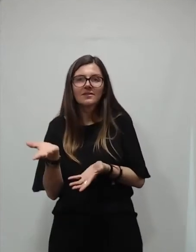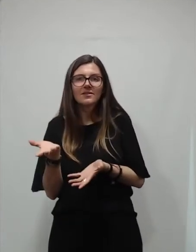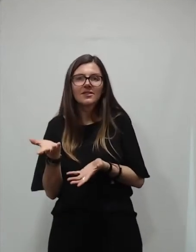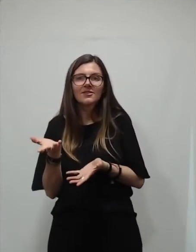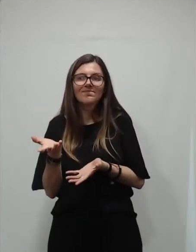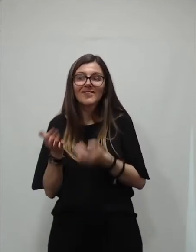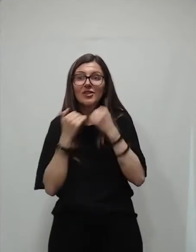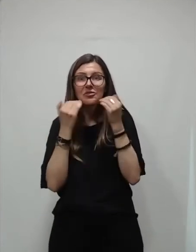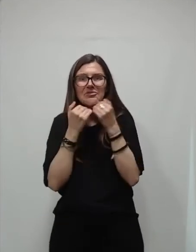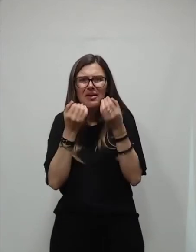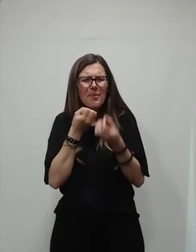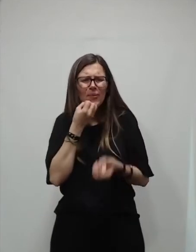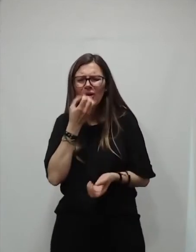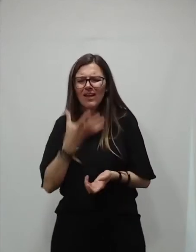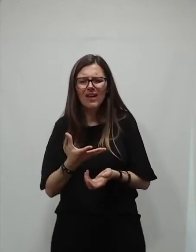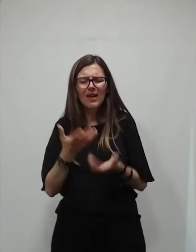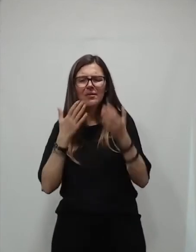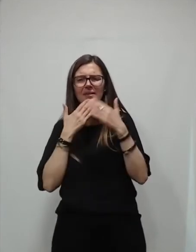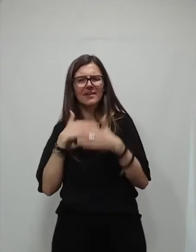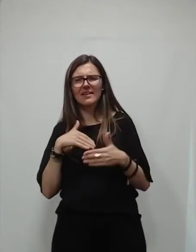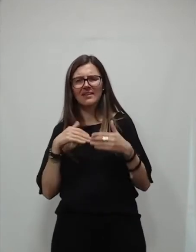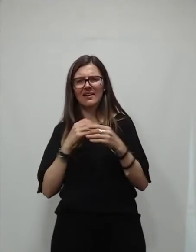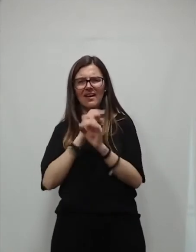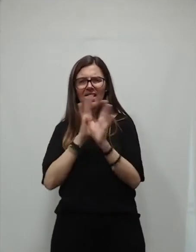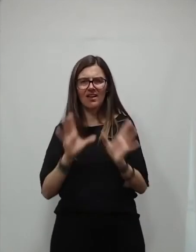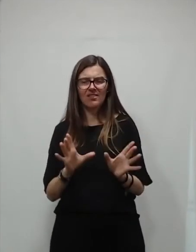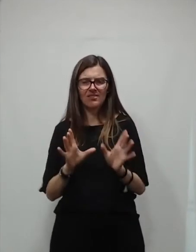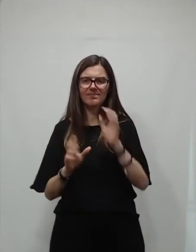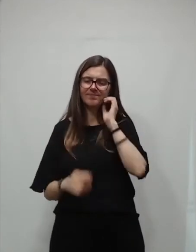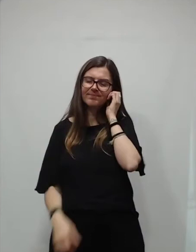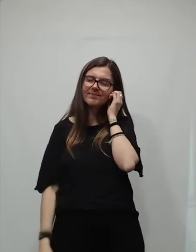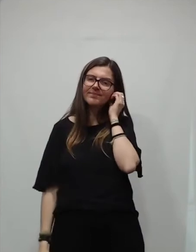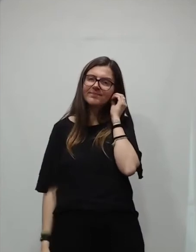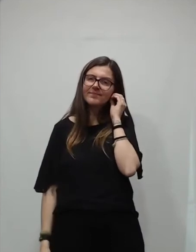sin fin por este artículo que le mencioné.